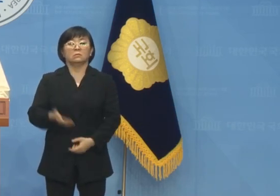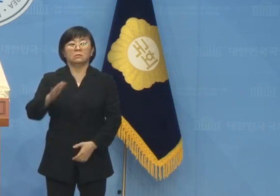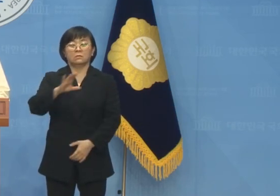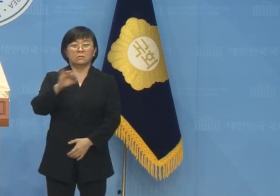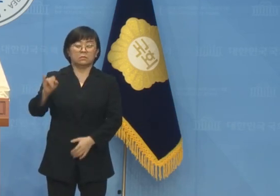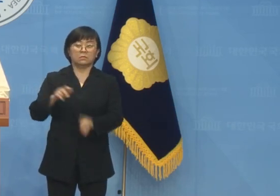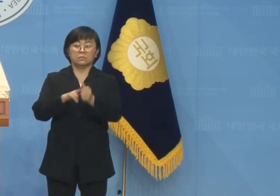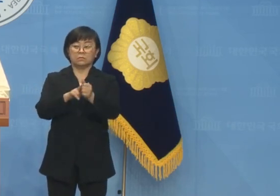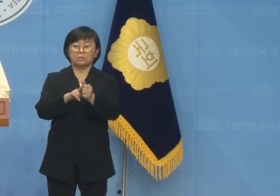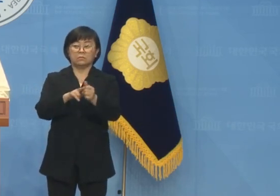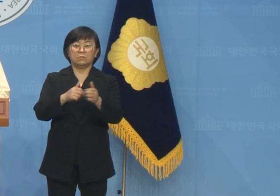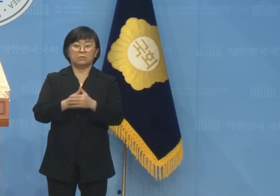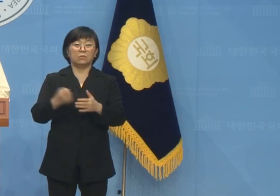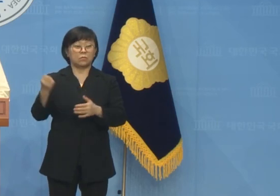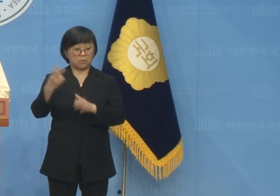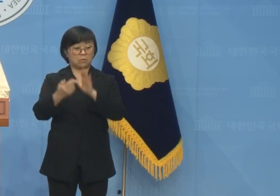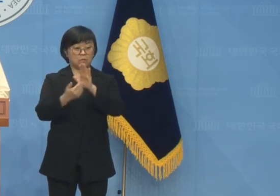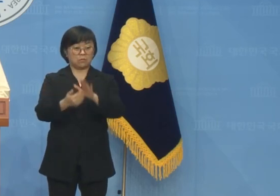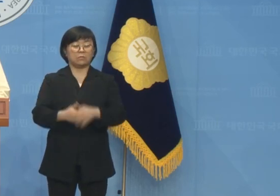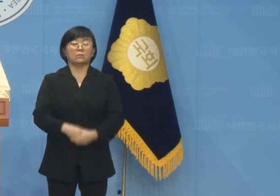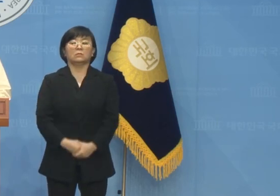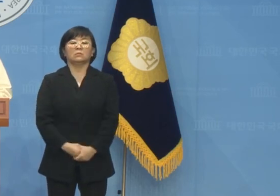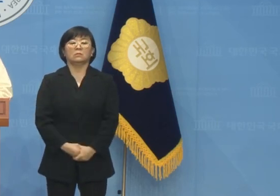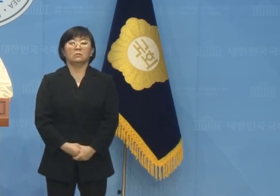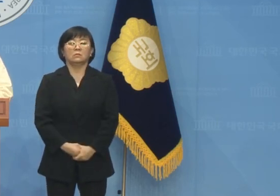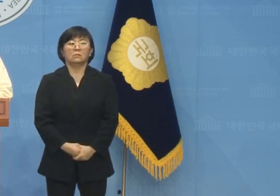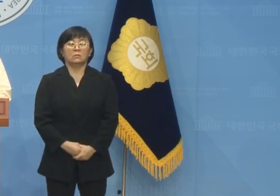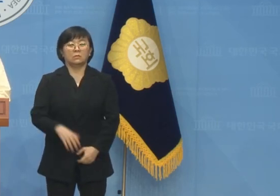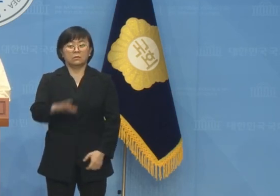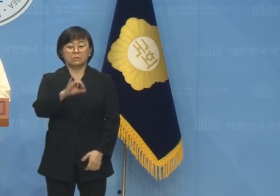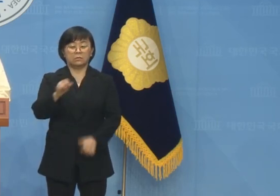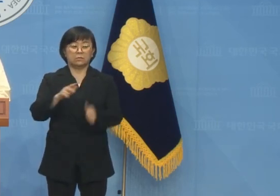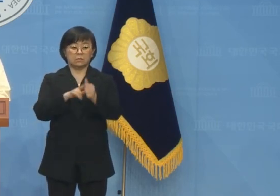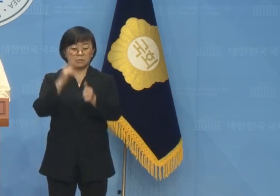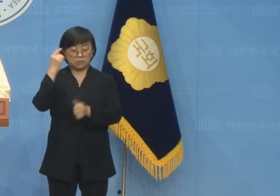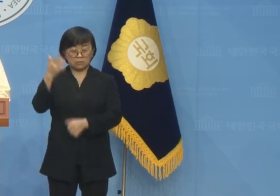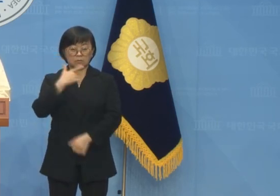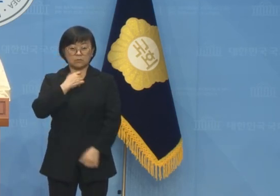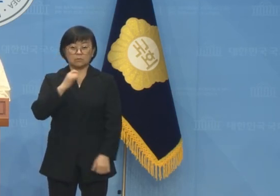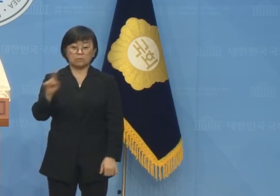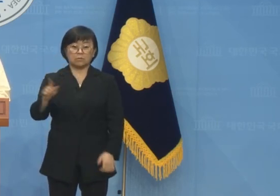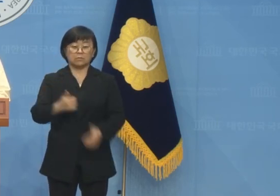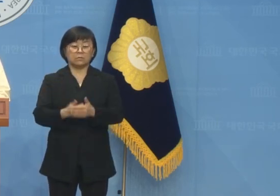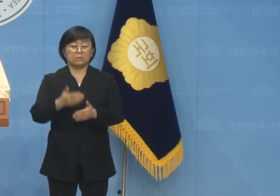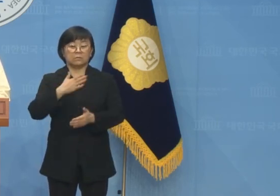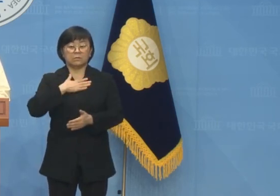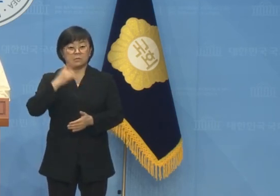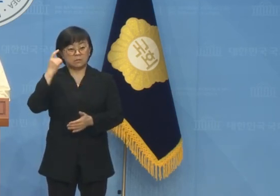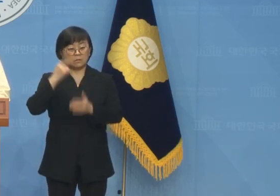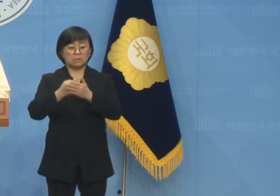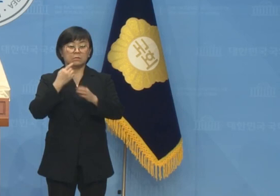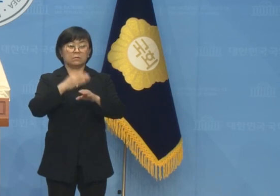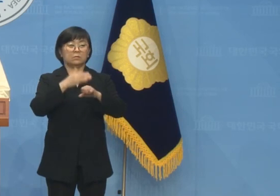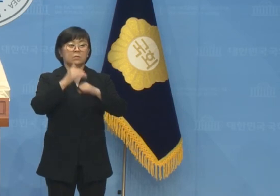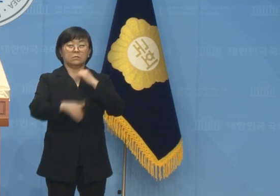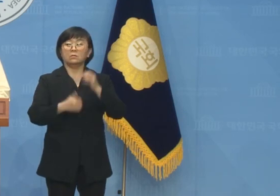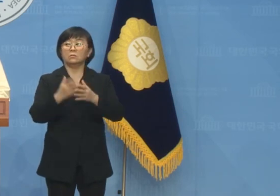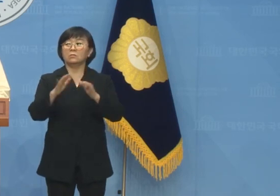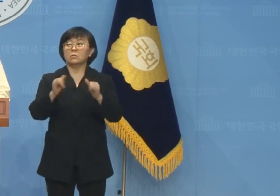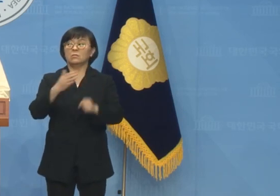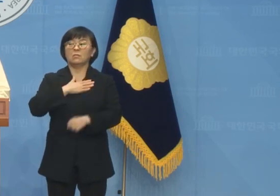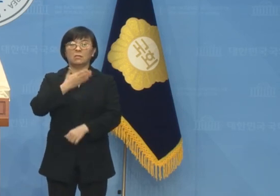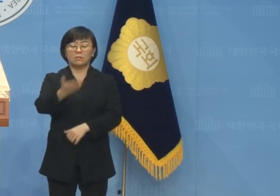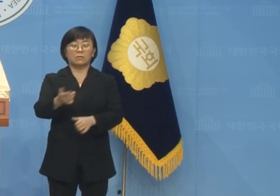이인영 후보께서는 또 거부하셨습니다 이인영 후보에게 묻겠습니다 제가 생각하는 민주주의는 국민들의